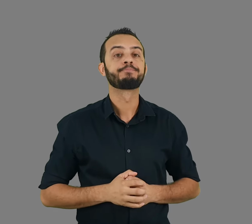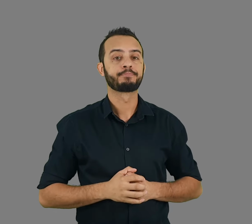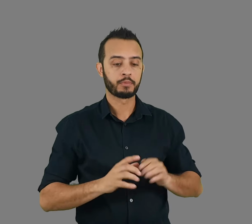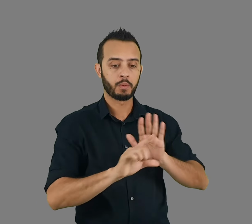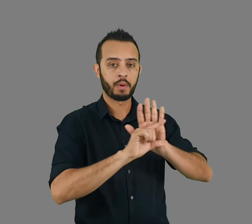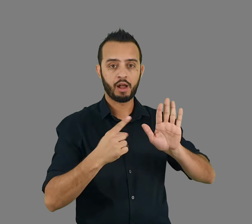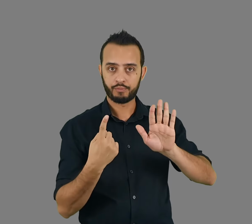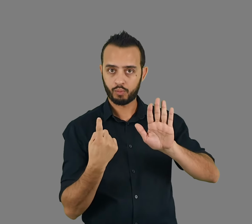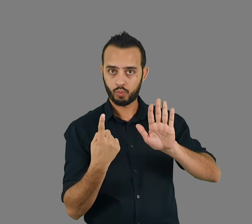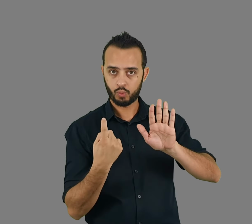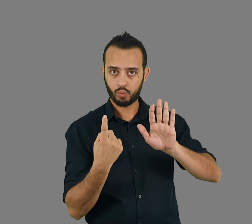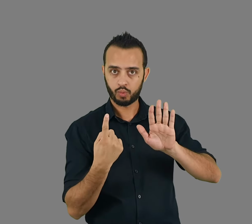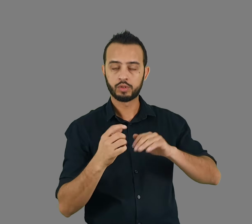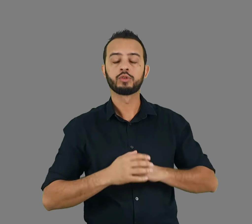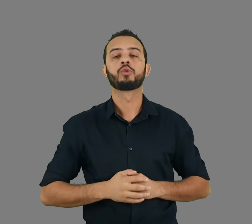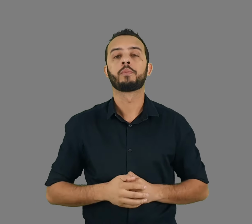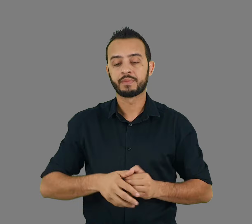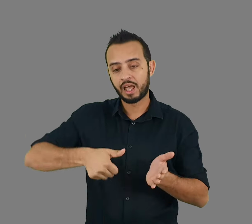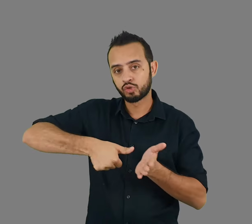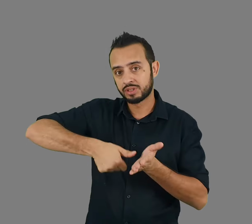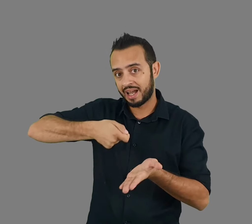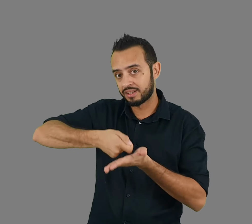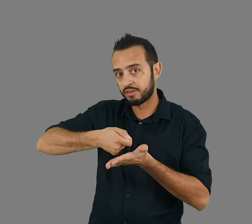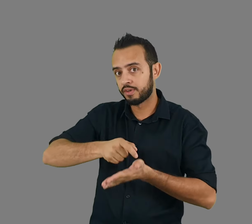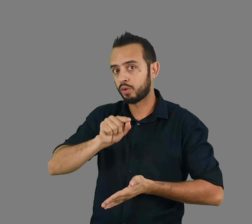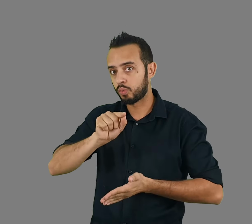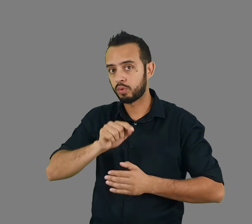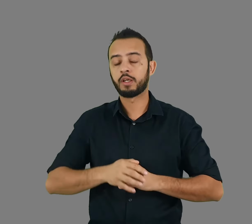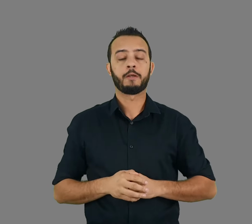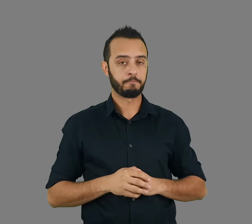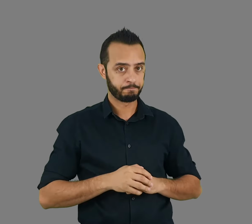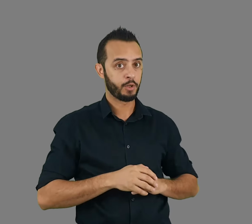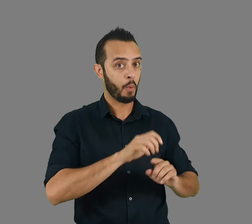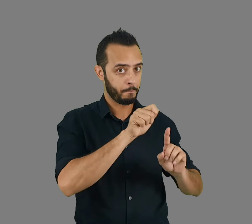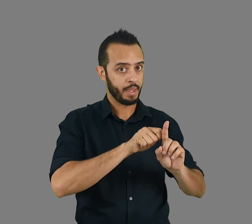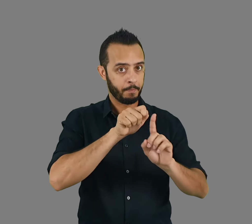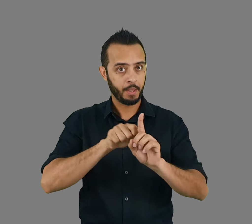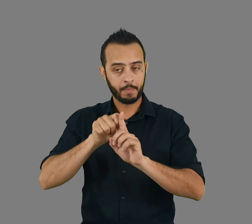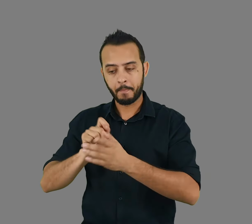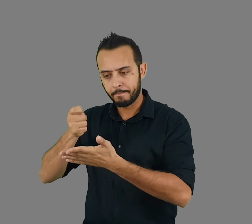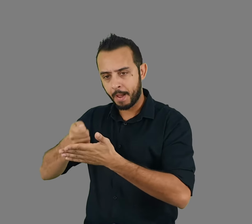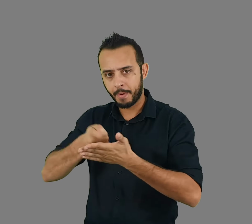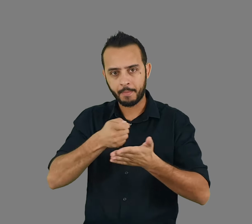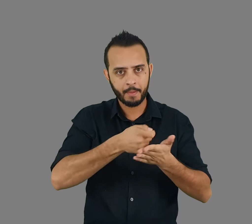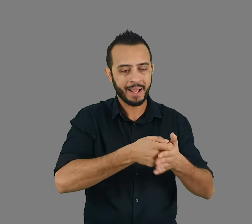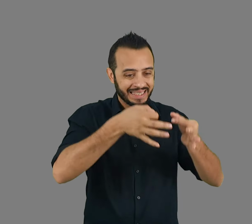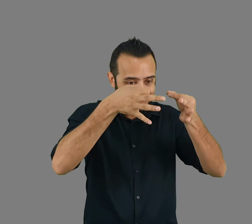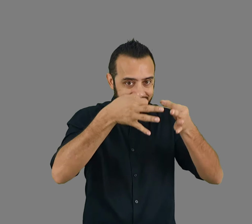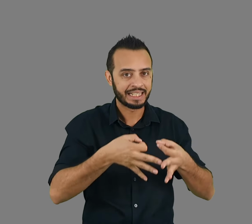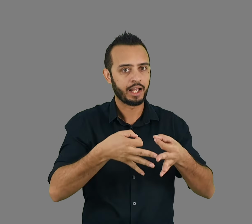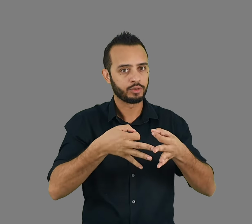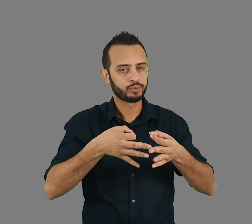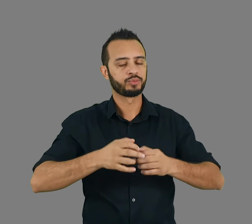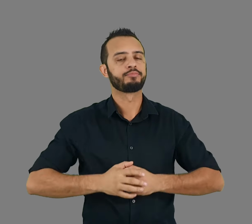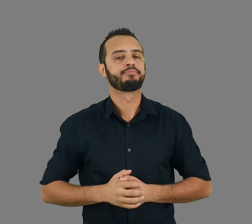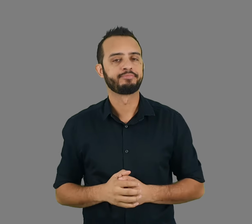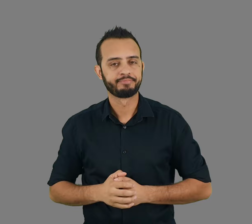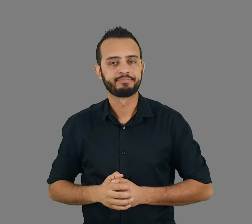único. É dever do associado, contribuinte, honrar pontualmente com as contribuições associativas.